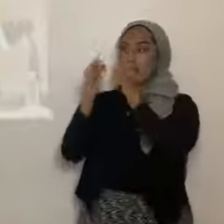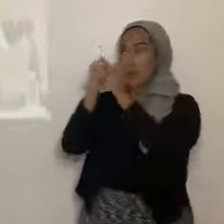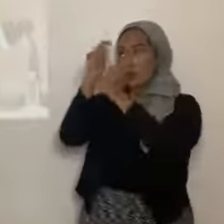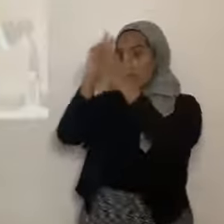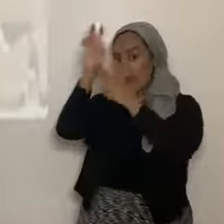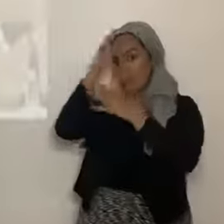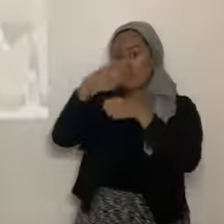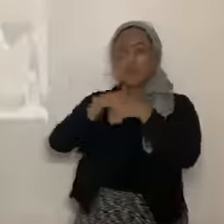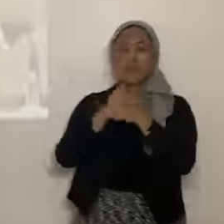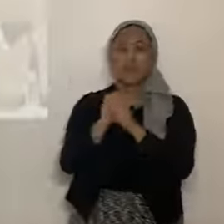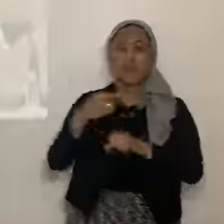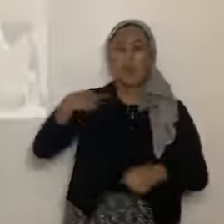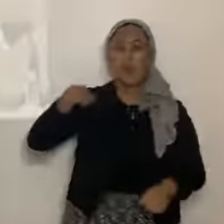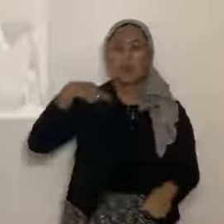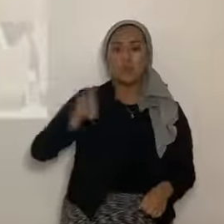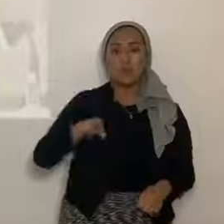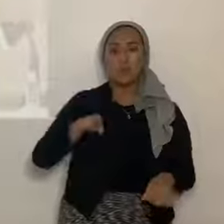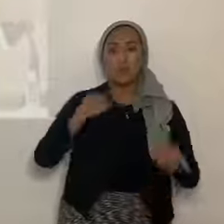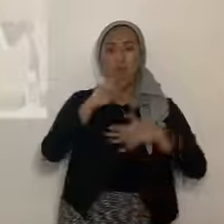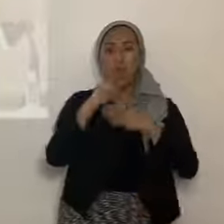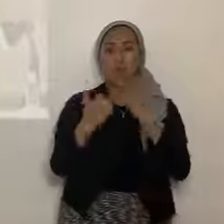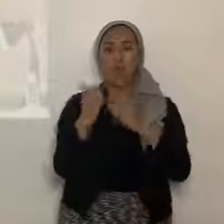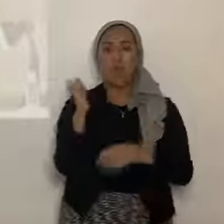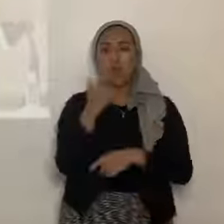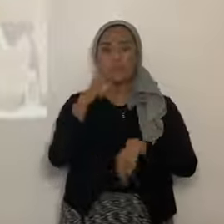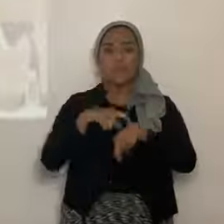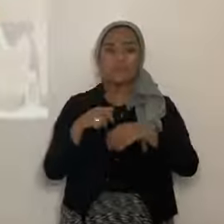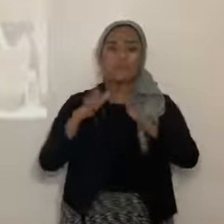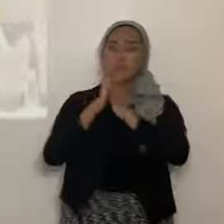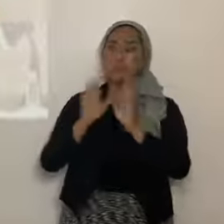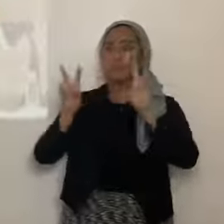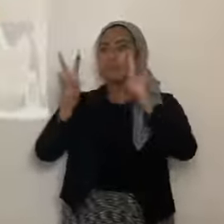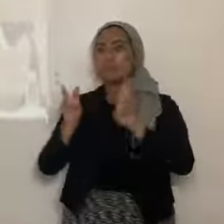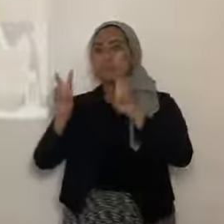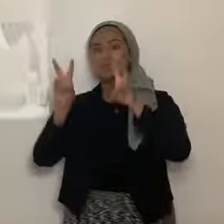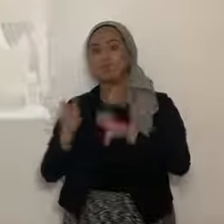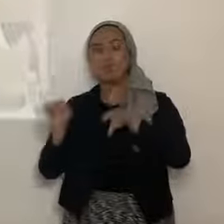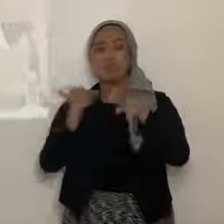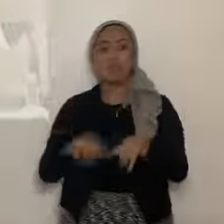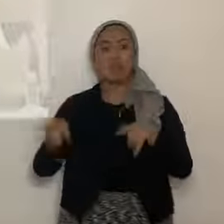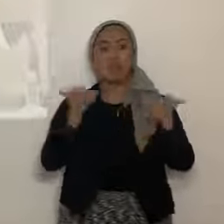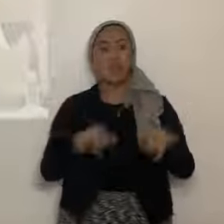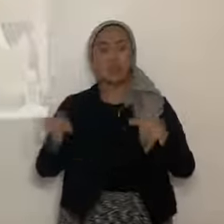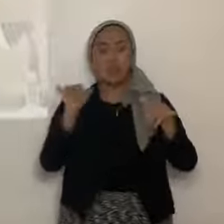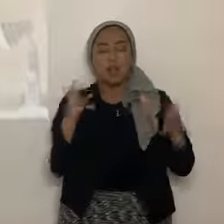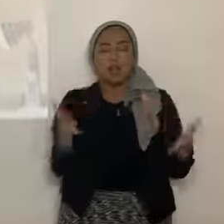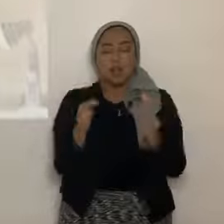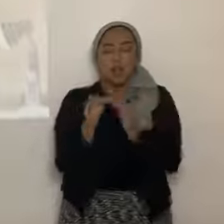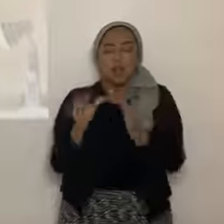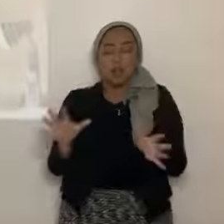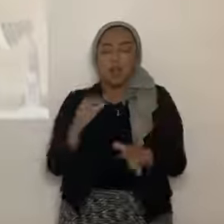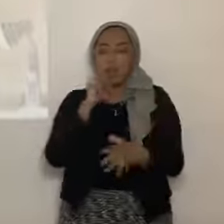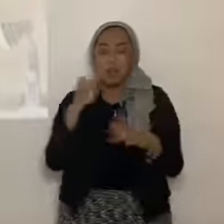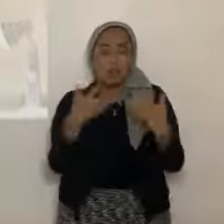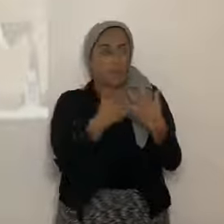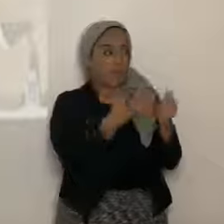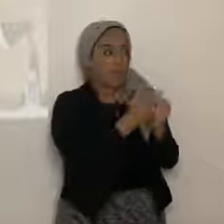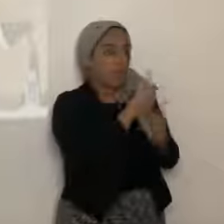religión y estar todo el tiempo haciendo rezos y demás y cosas que no tienen nada que ver con la bendita Torá, es no tener comunión